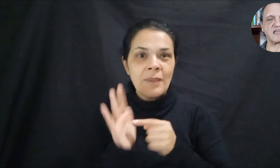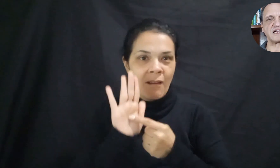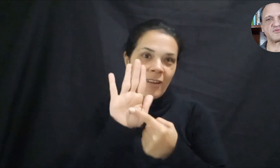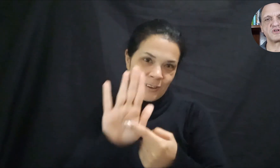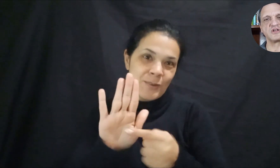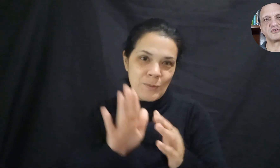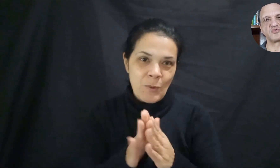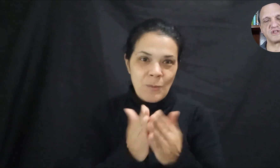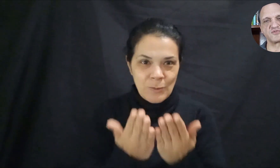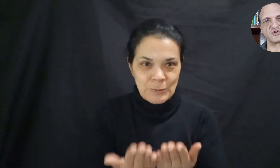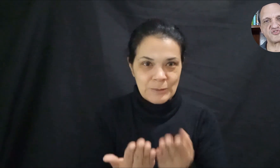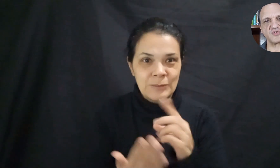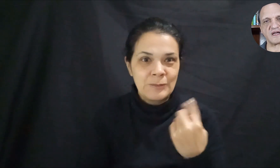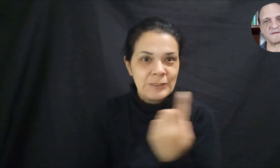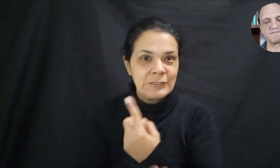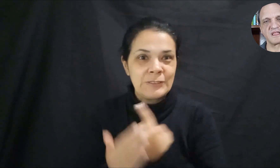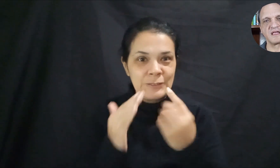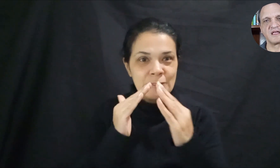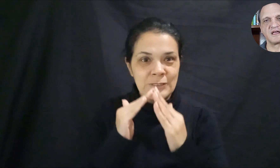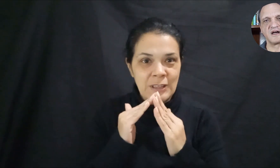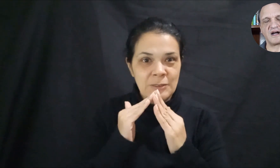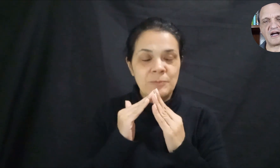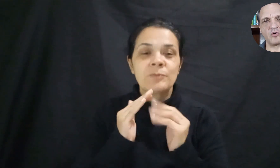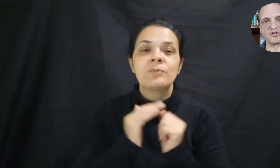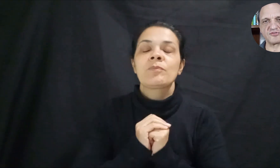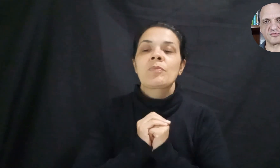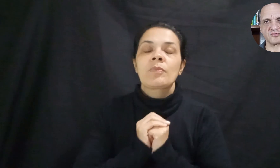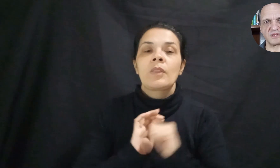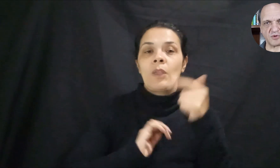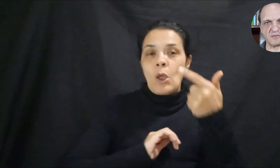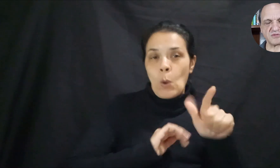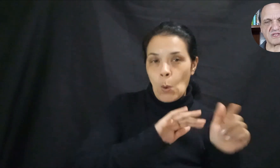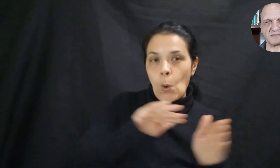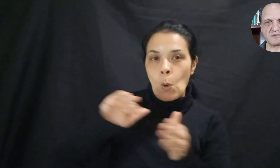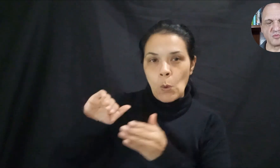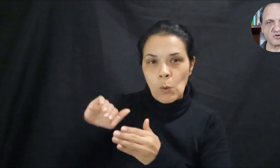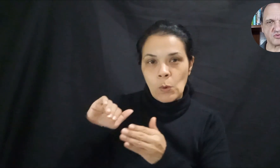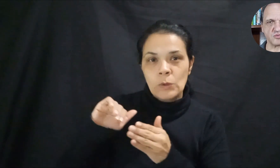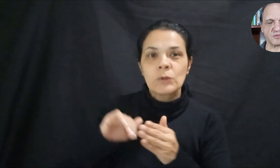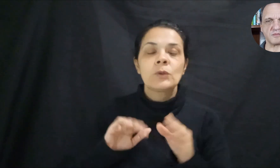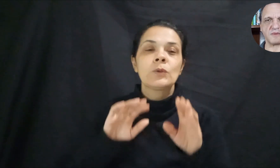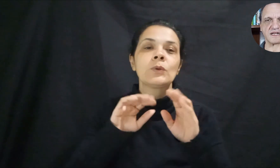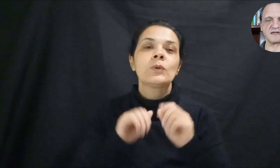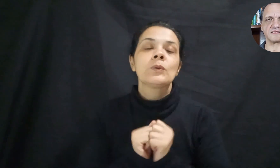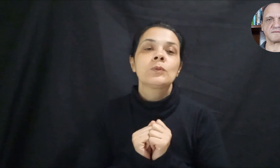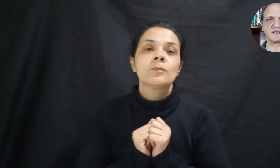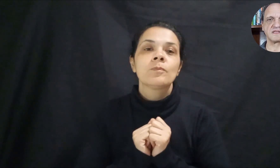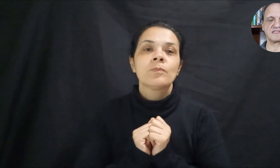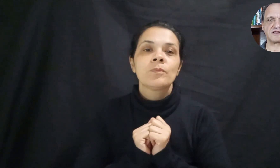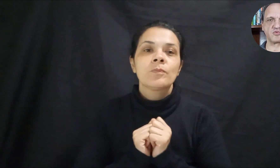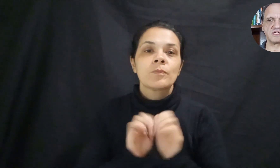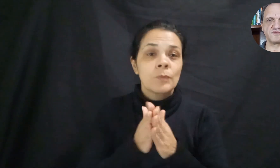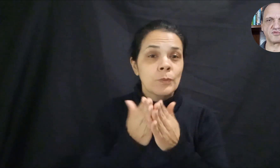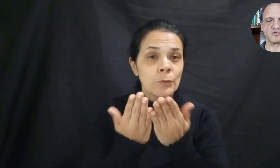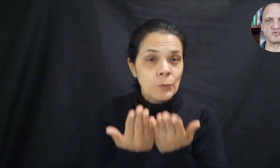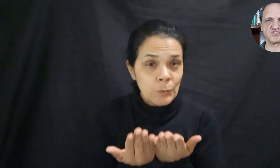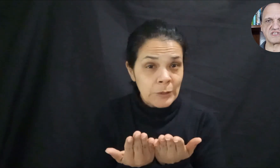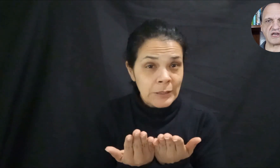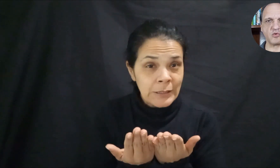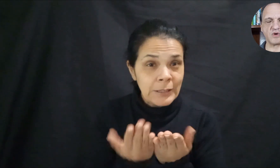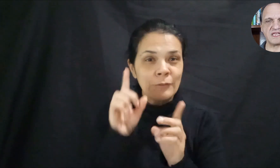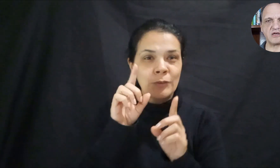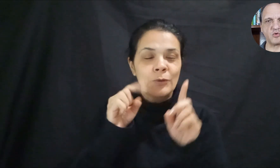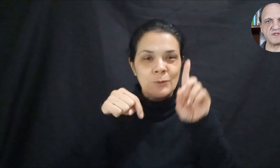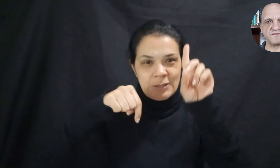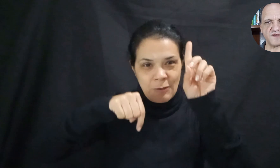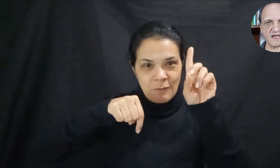no relato do livro Nosso Lar. Há outro depoimento também muito bacana, que está no livro O